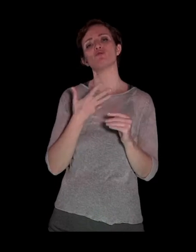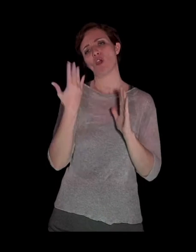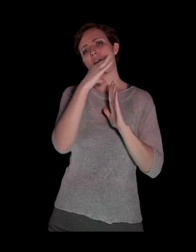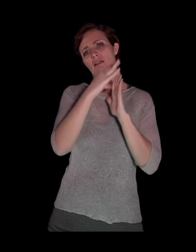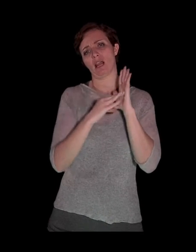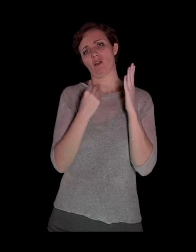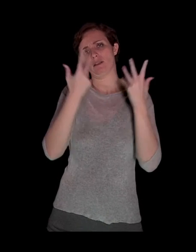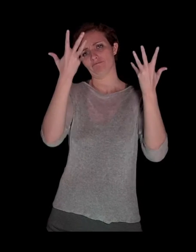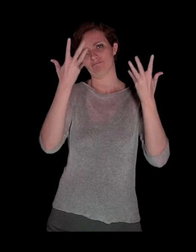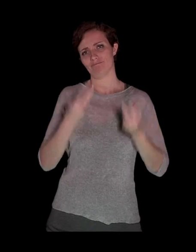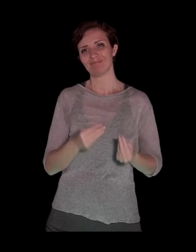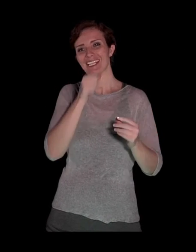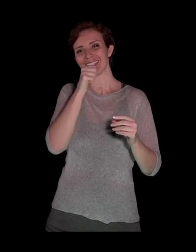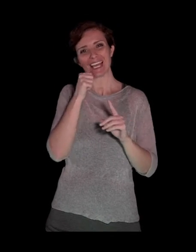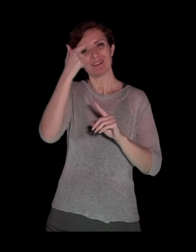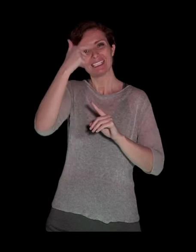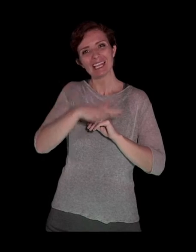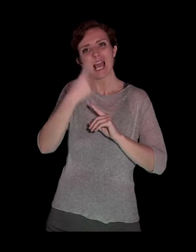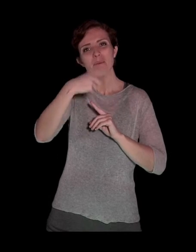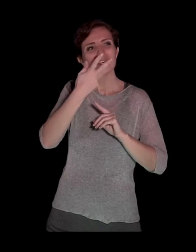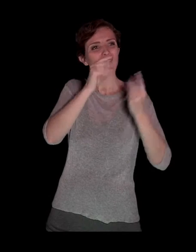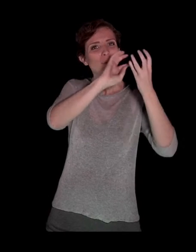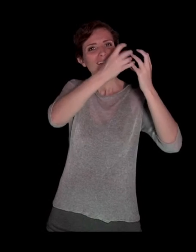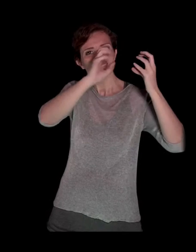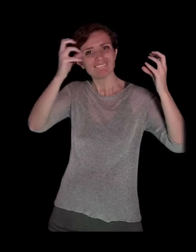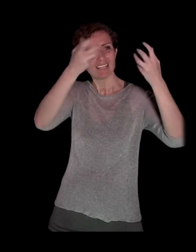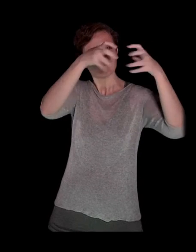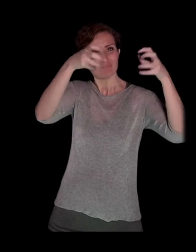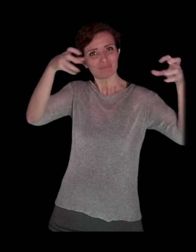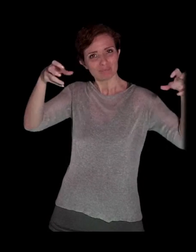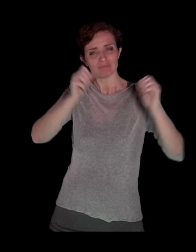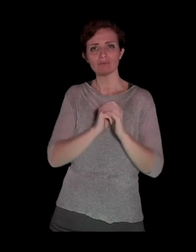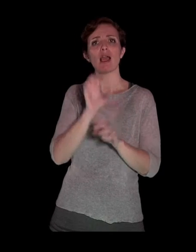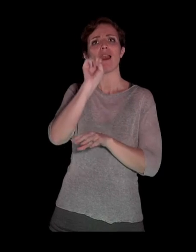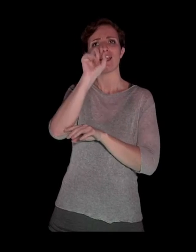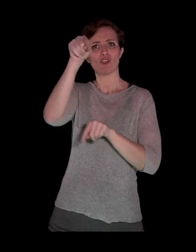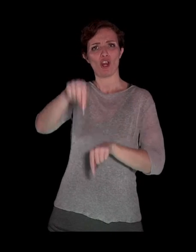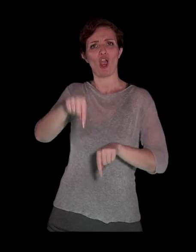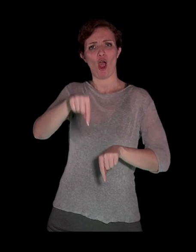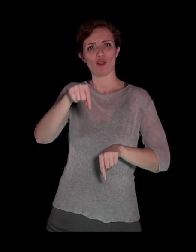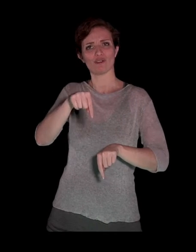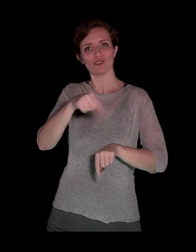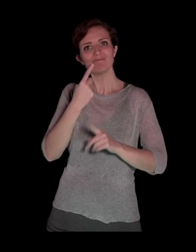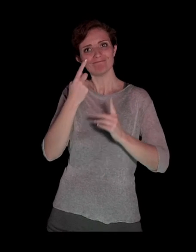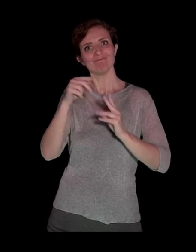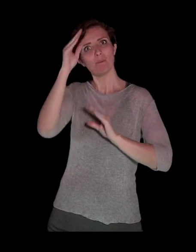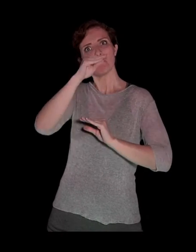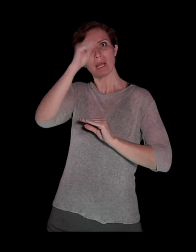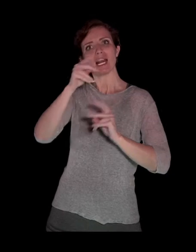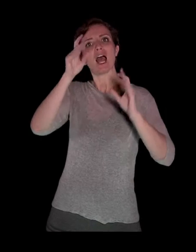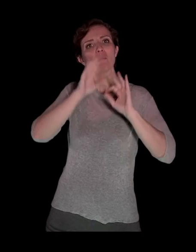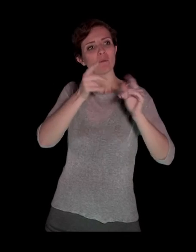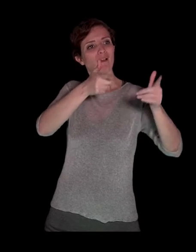che serve conoscere per poter Scomporre in maniera efficace un polinomio e in questa lezione andremo proprio a scoprire quelle che più facilmente riescono a